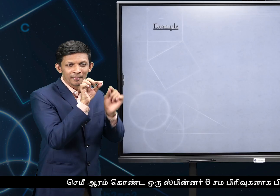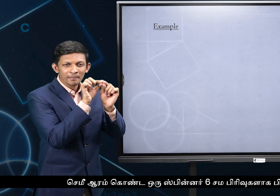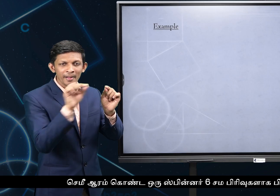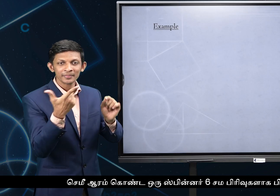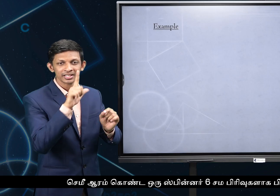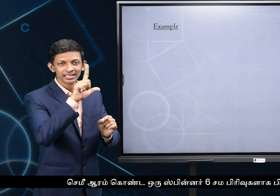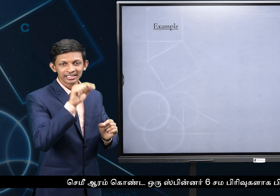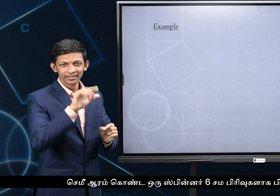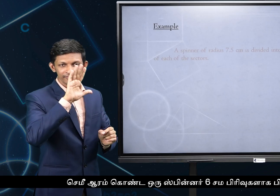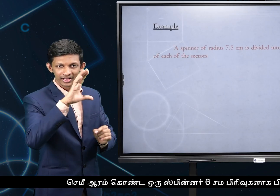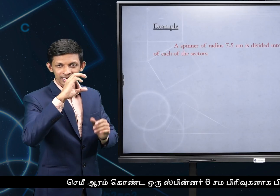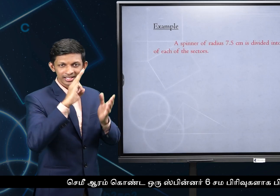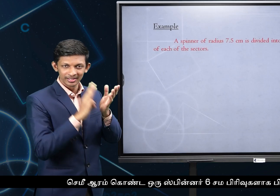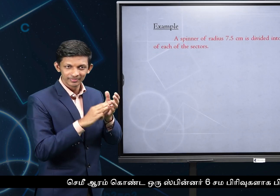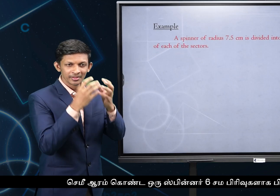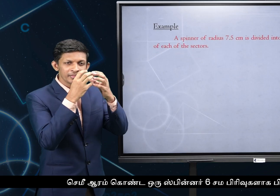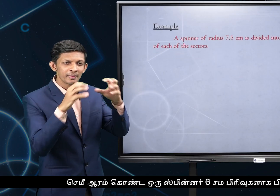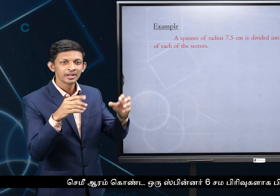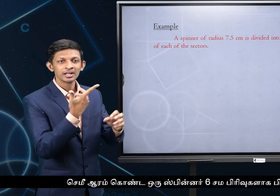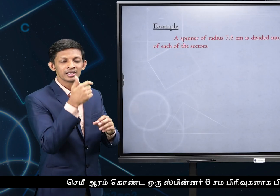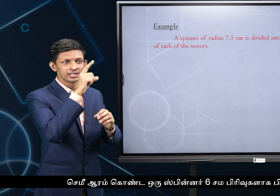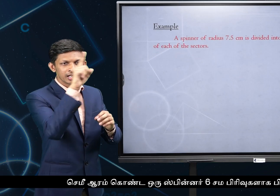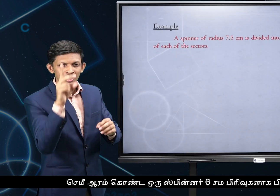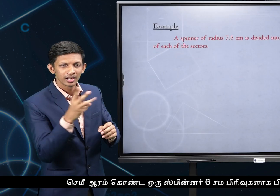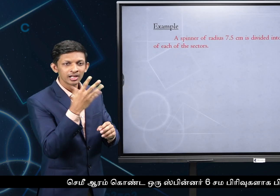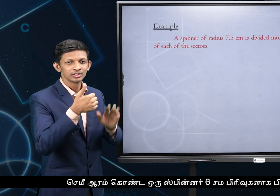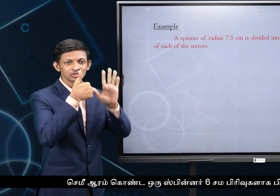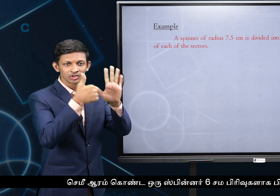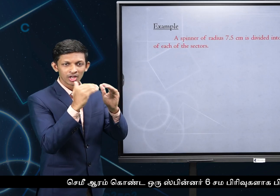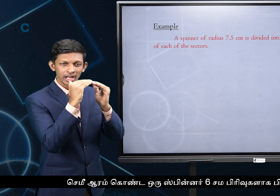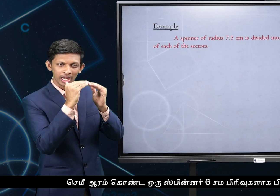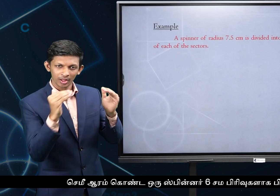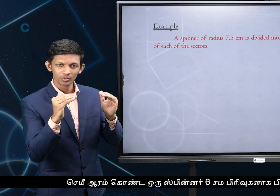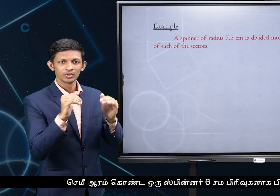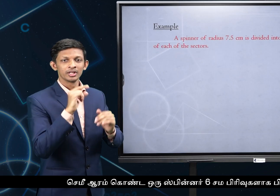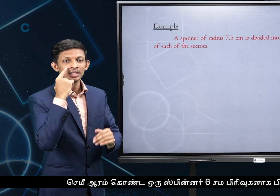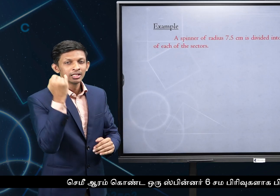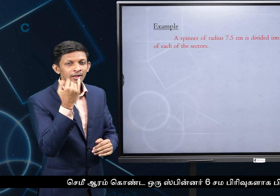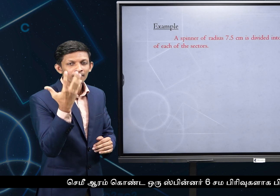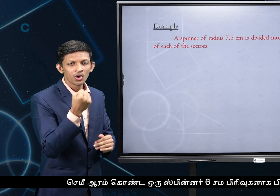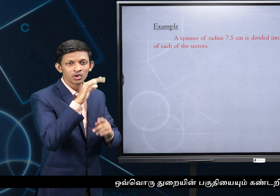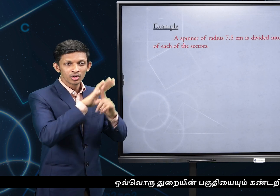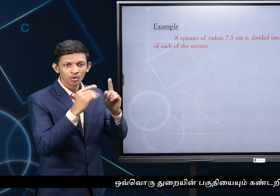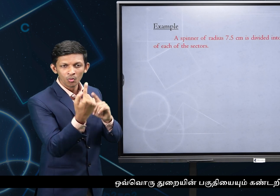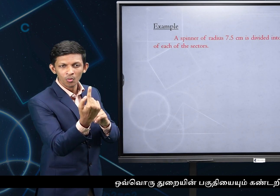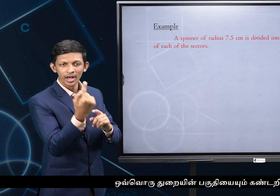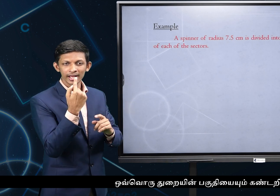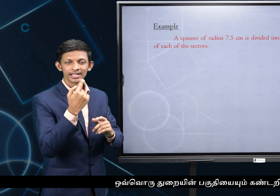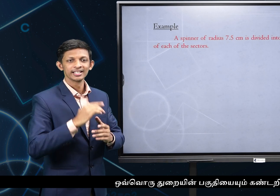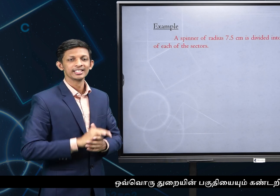சென்டிமீட்டர் ஆரம் கொண்ட ஒரு ஸ்பின்னர் 6 சம பிரிவுகளாக பிரிக்கப்பட்டுள்ளது. ஒவ்வொரு துறையின்